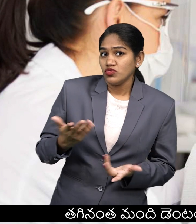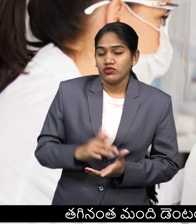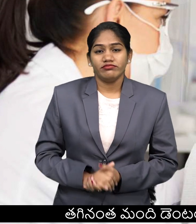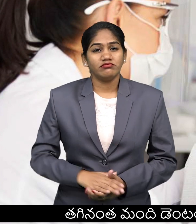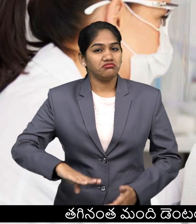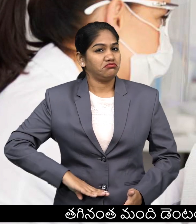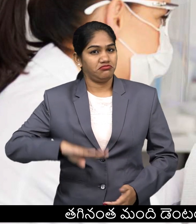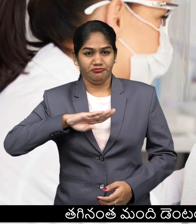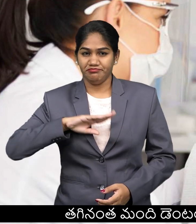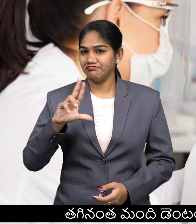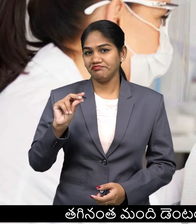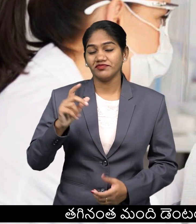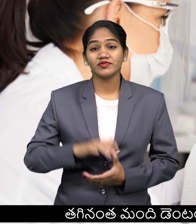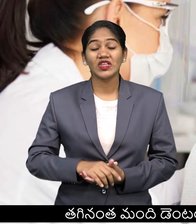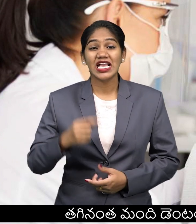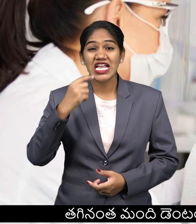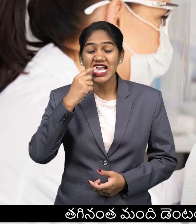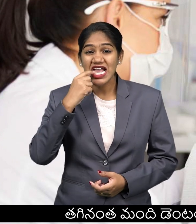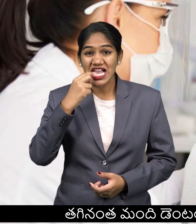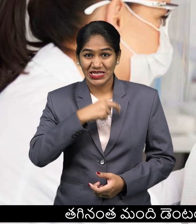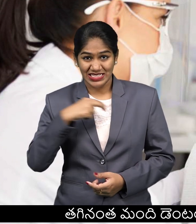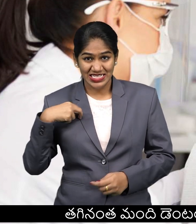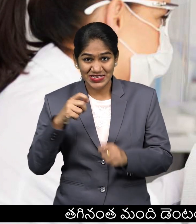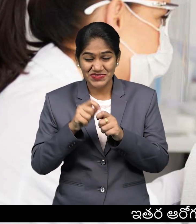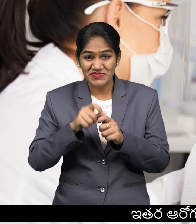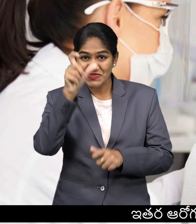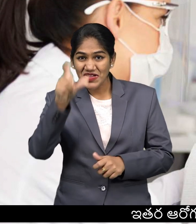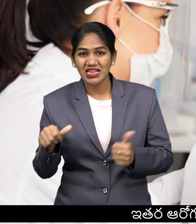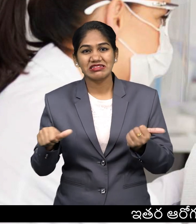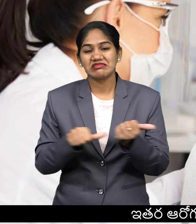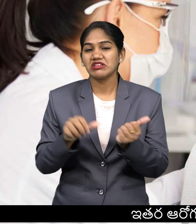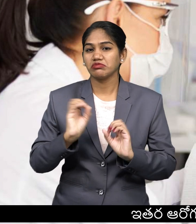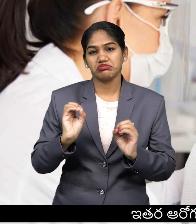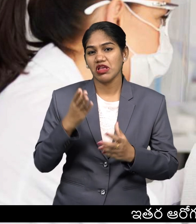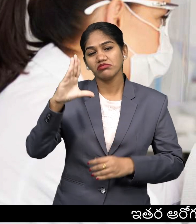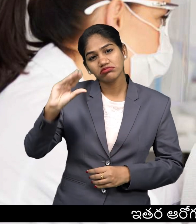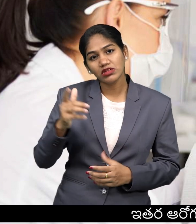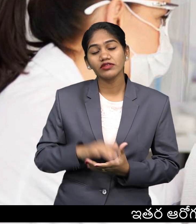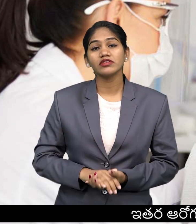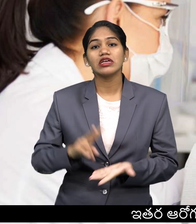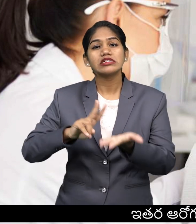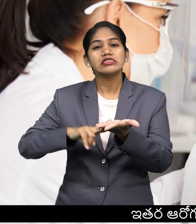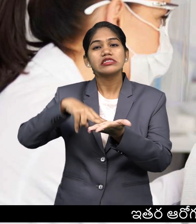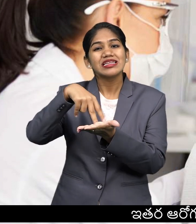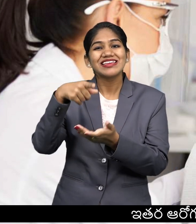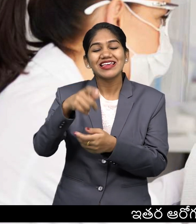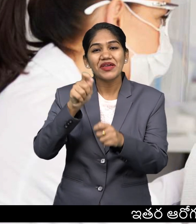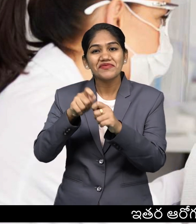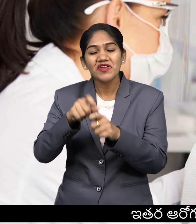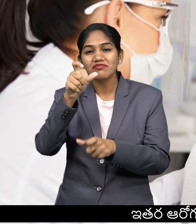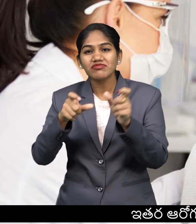తగినంత మంది డెంటల్ అసిస్టెంట్లు, పునరావాస కార్మికులు మరియు ఇతర ఆరోగ్య కార్యకర్తలు కూడా లేరు.